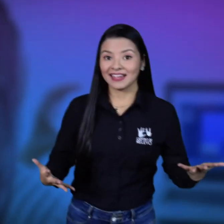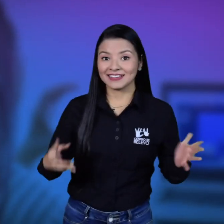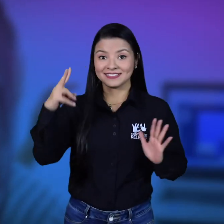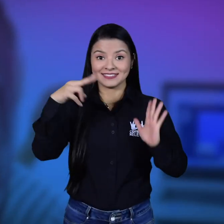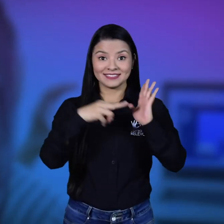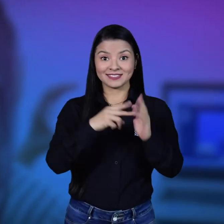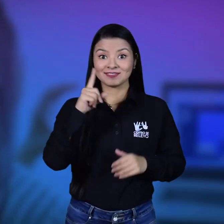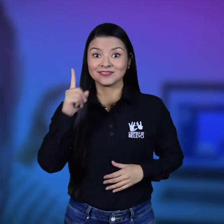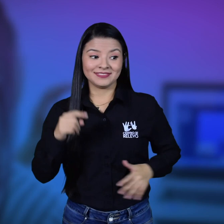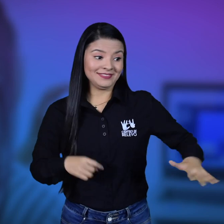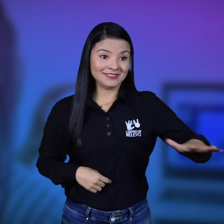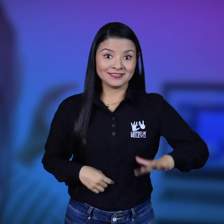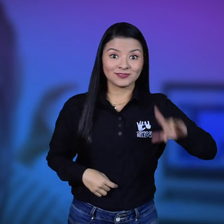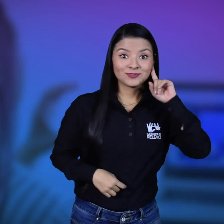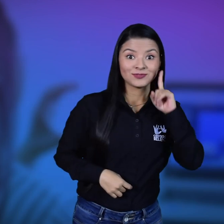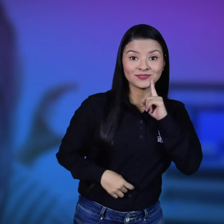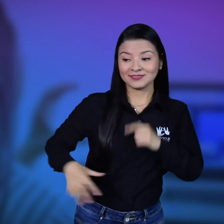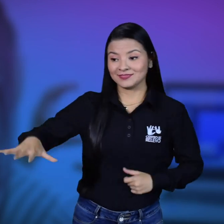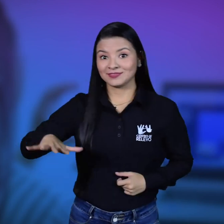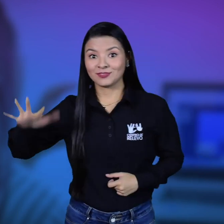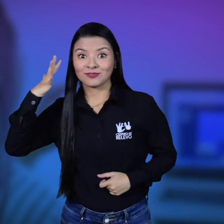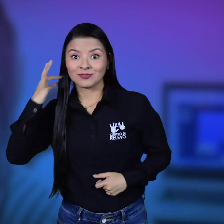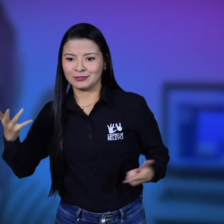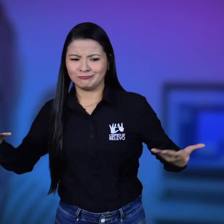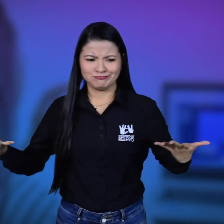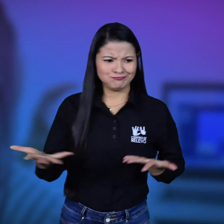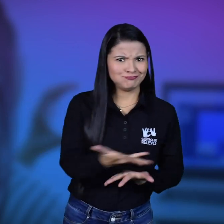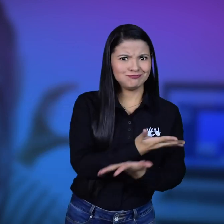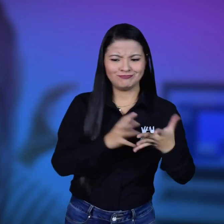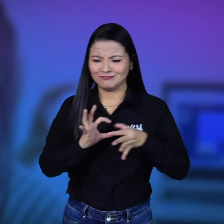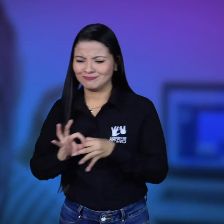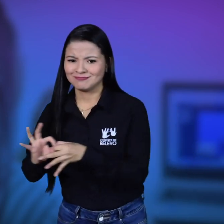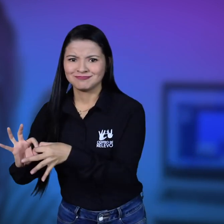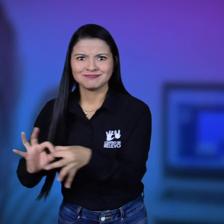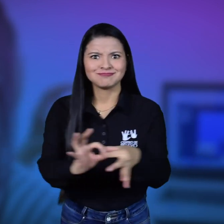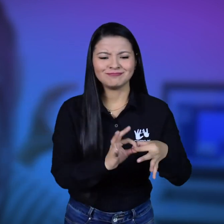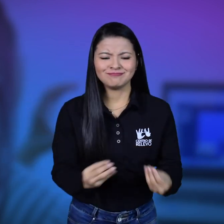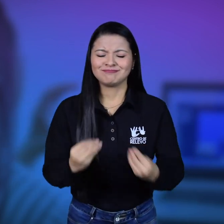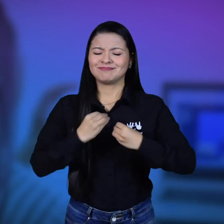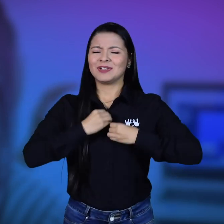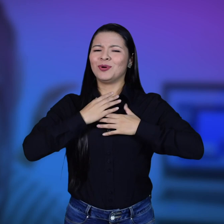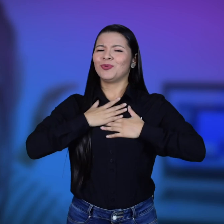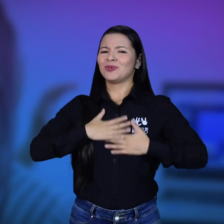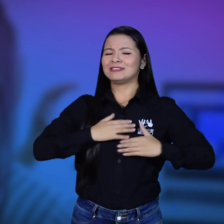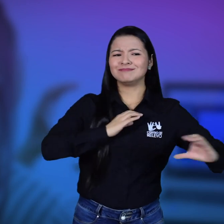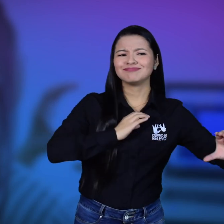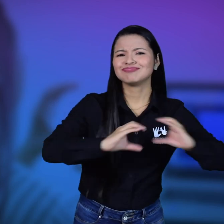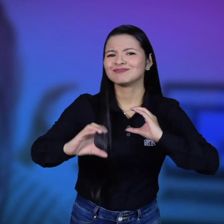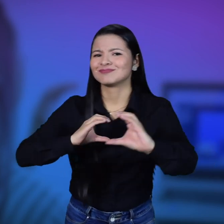Desde el año 2001, el centro de relevo ha comunicado a personas sordas y oyentes de toda Colombia, permitiendo